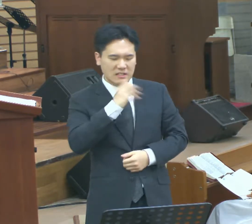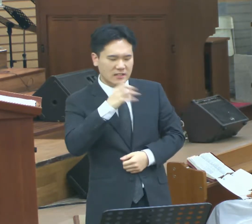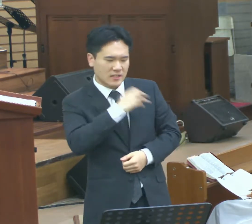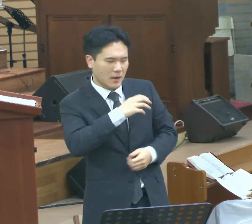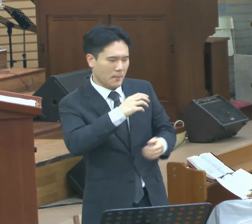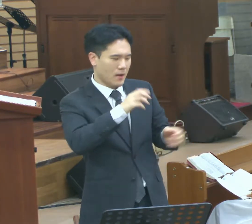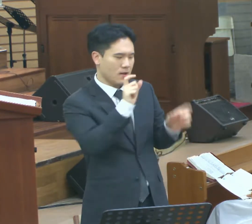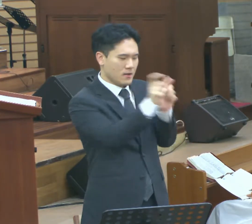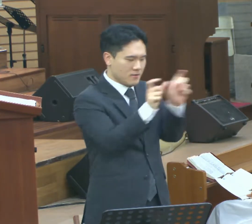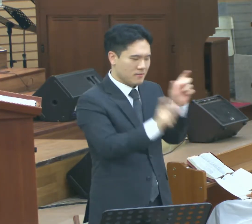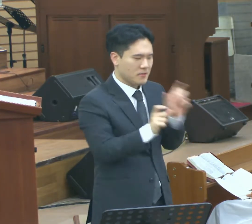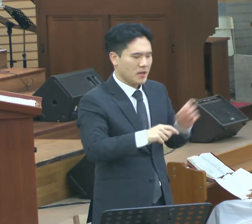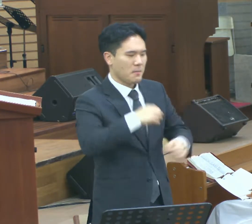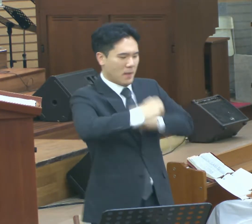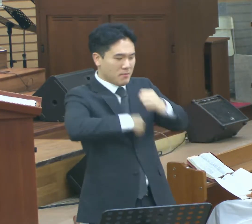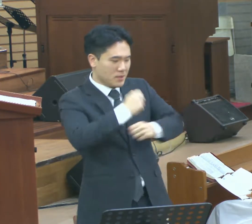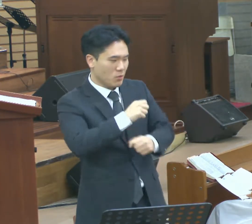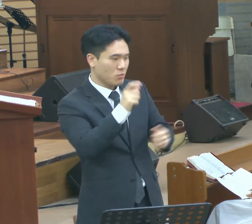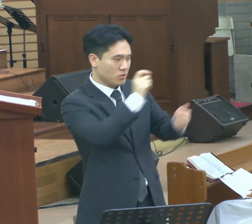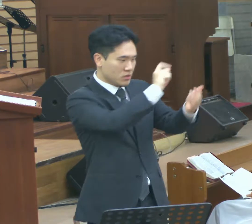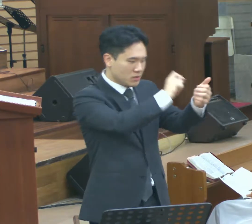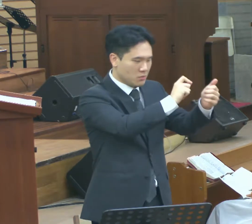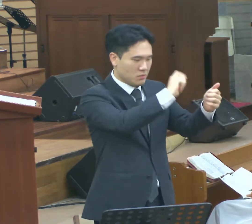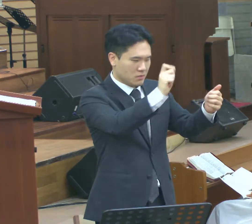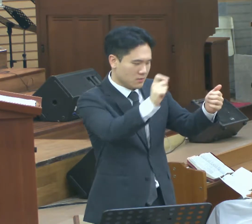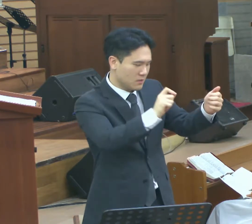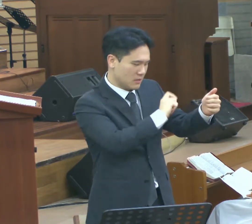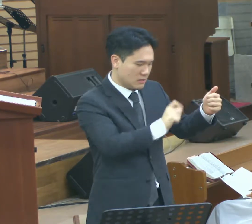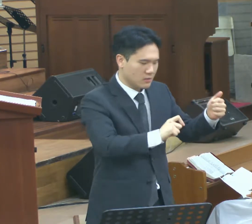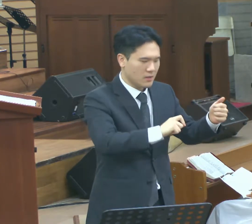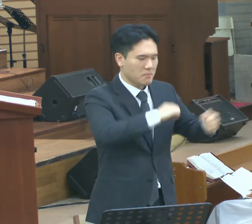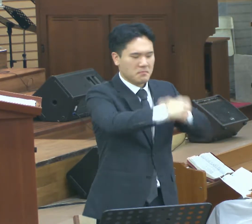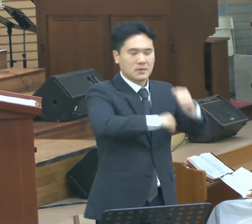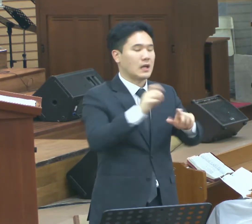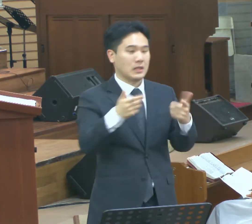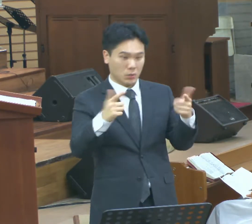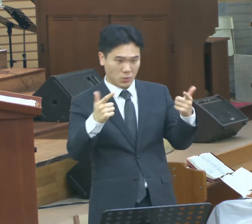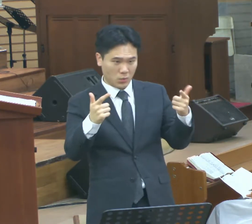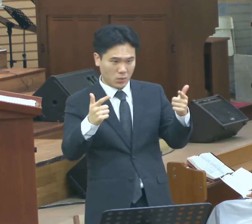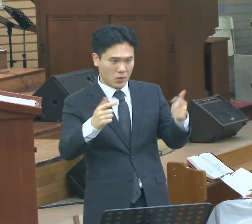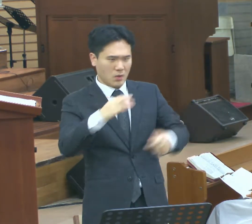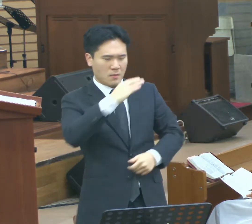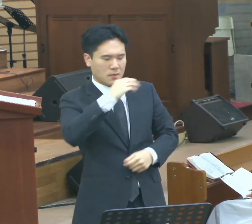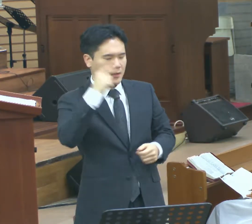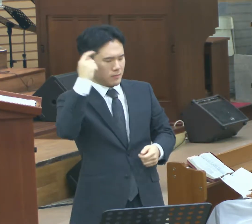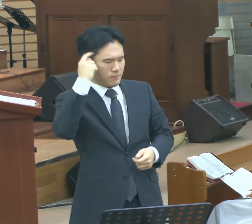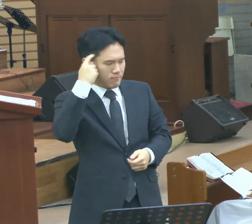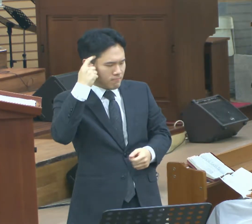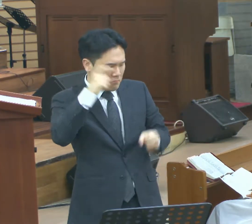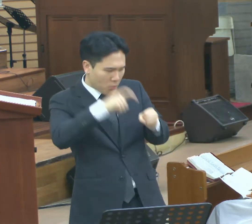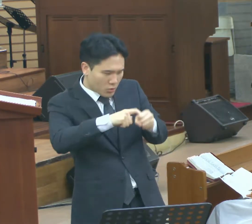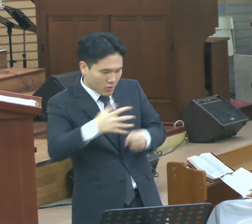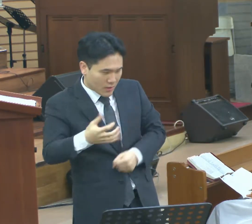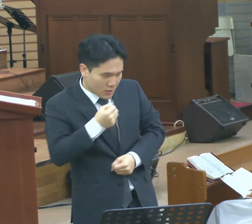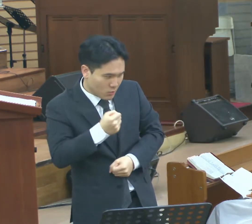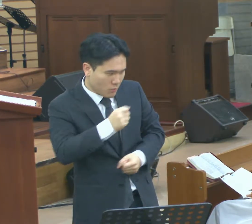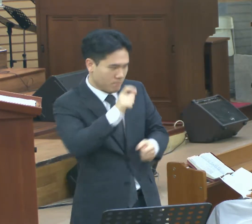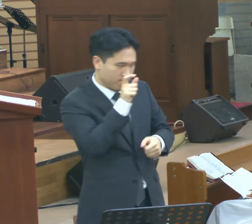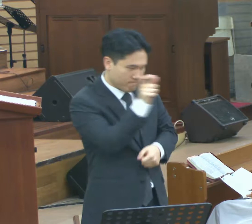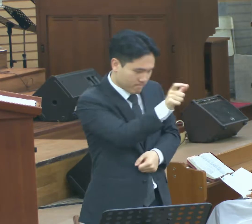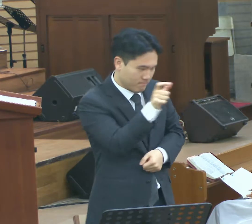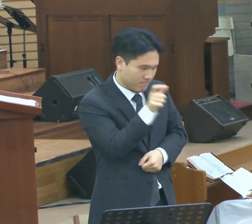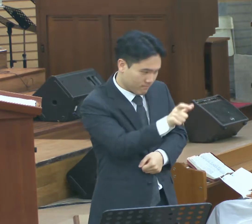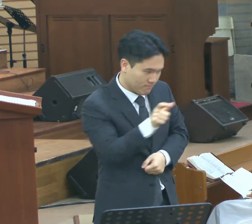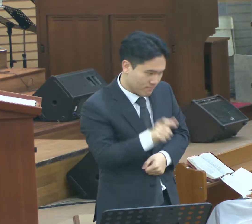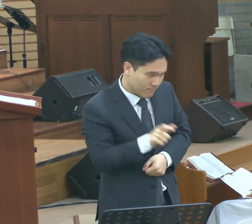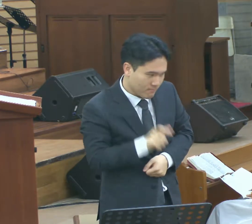한 게 아니고 앞에 시와 뒤에 시를 흐르게 배열하는 의미도 있기 때문에 그래서 95편에 무슨 일이